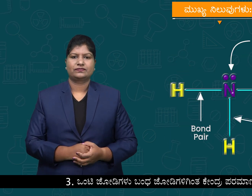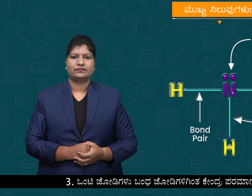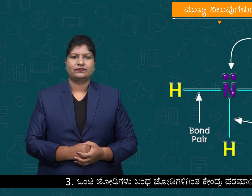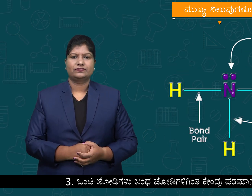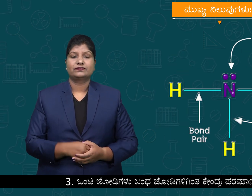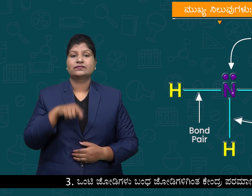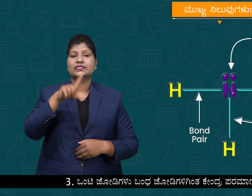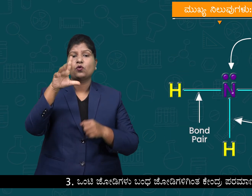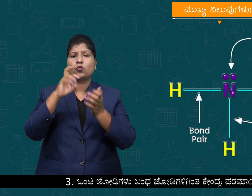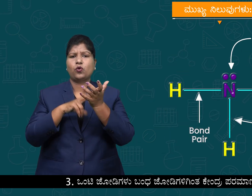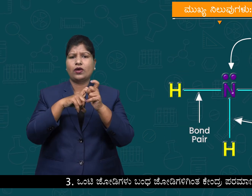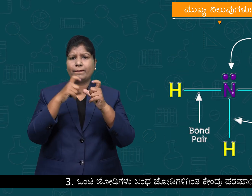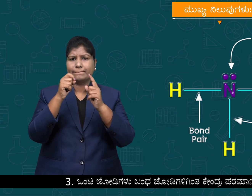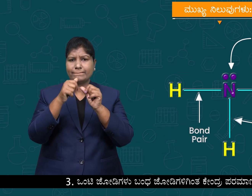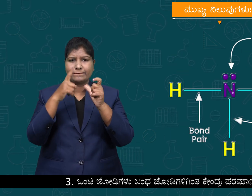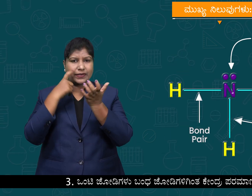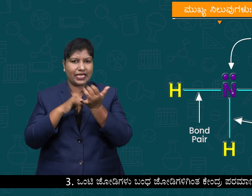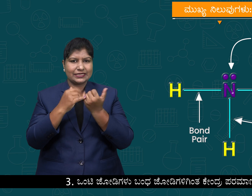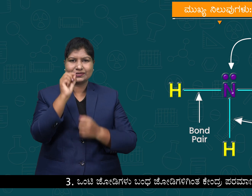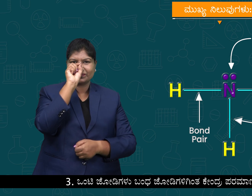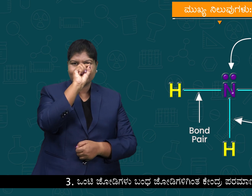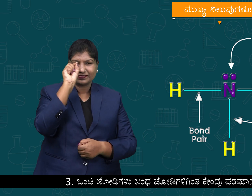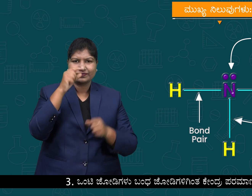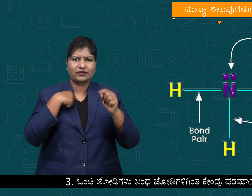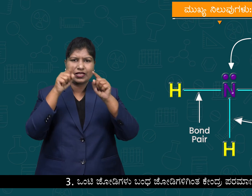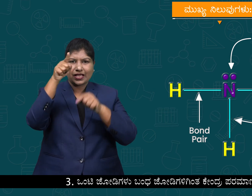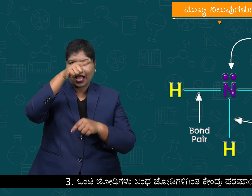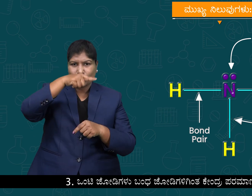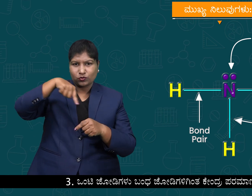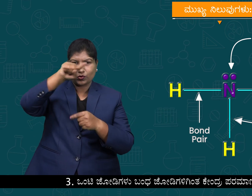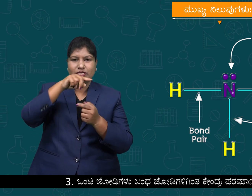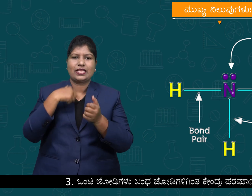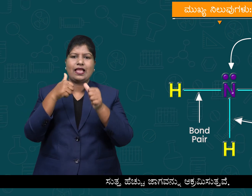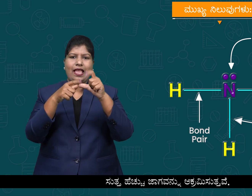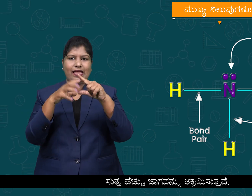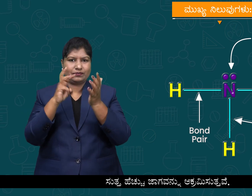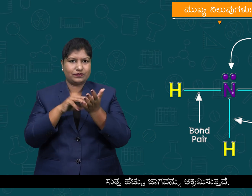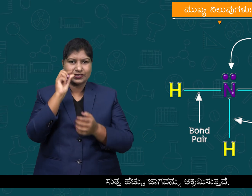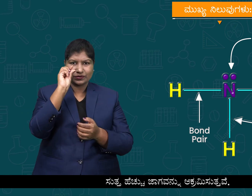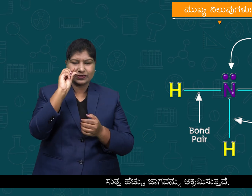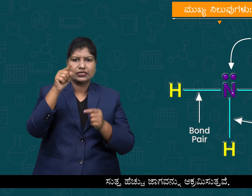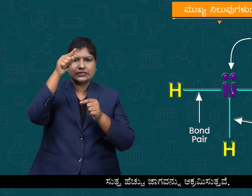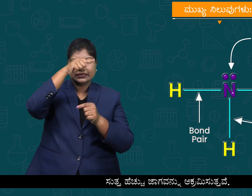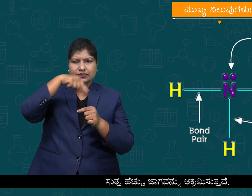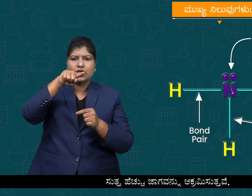3. ಒಂಟಿ ಜೋಡಿಗಳು ಬಂಧ ಜೋಡಿಗಳಿಗಿಂತ ಕೇಂದ್ರ ಪರಮಾಣುವಿನ ಸುತ್ತ ಹೆಚ್ಚು ಜಾಗವನ್ನು